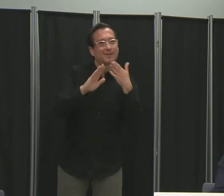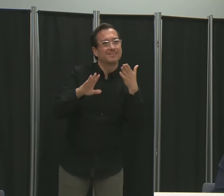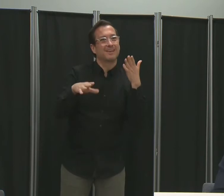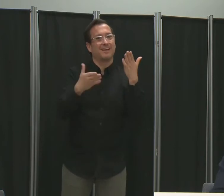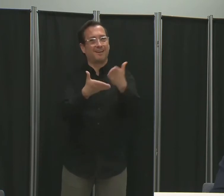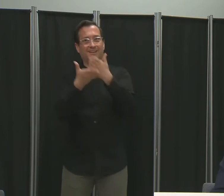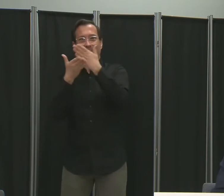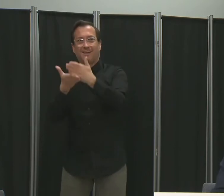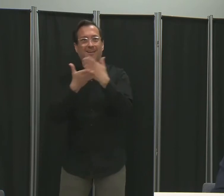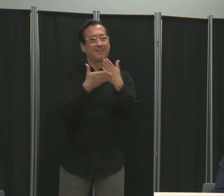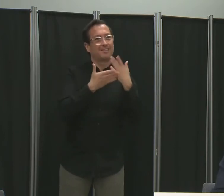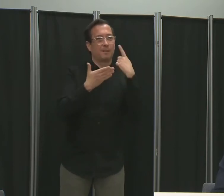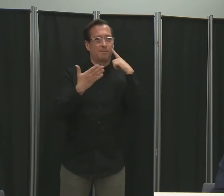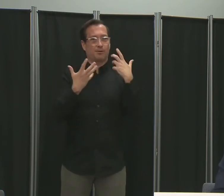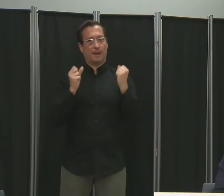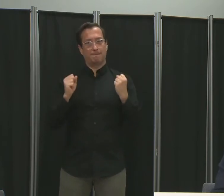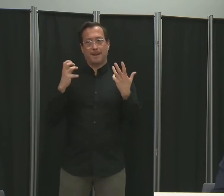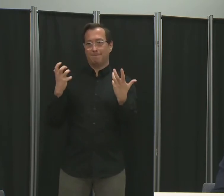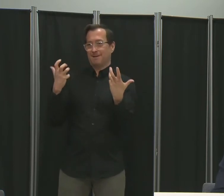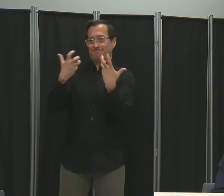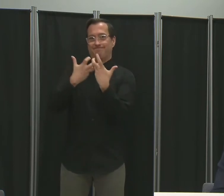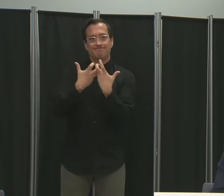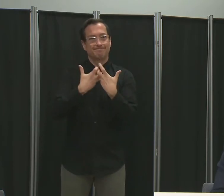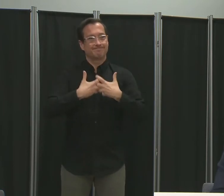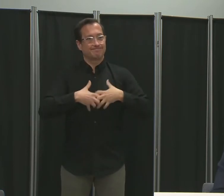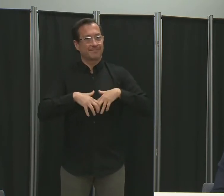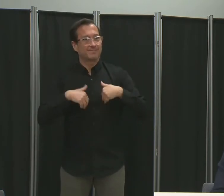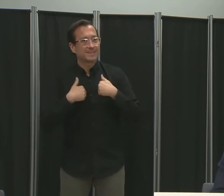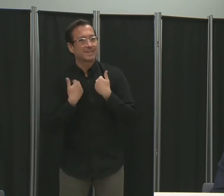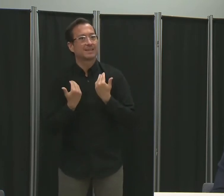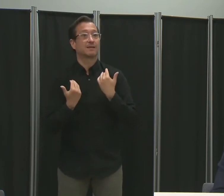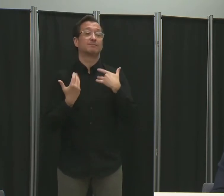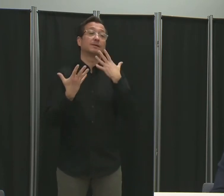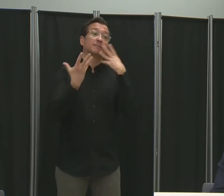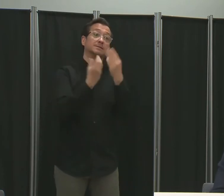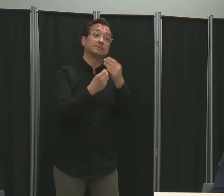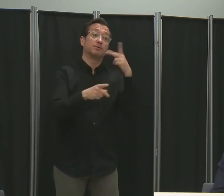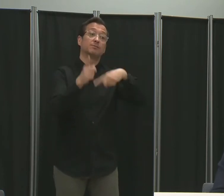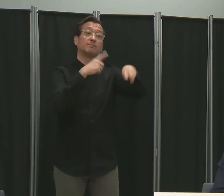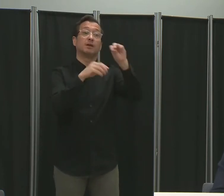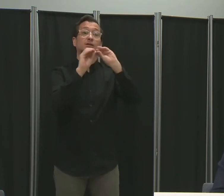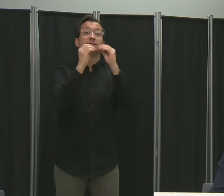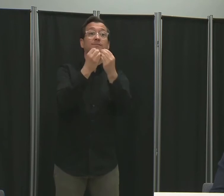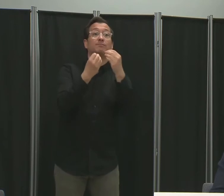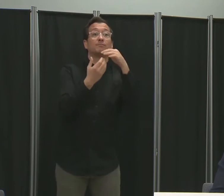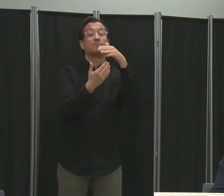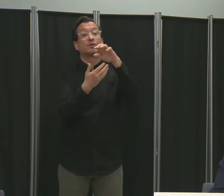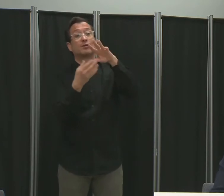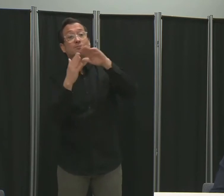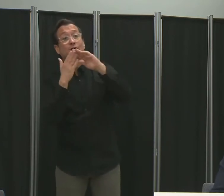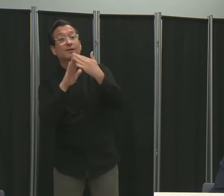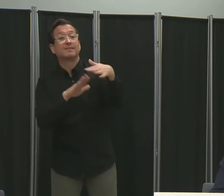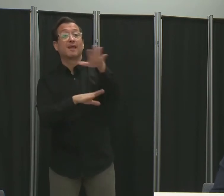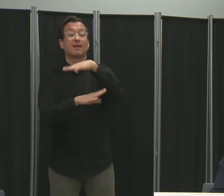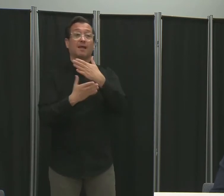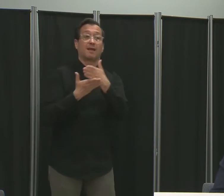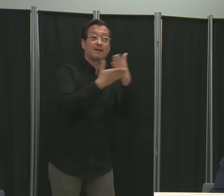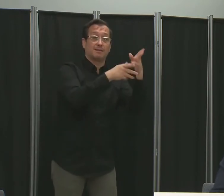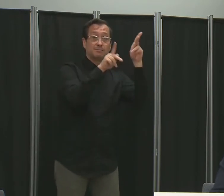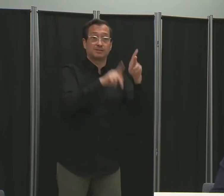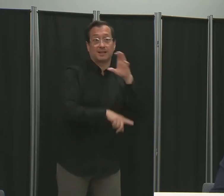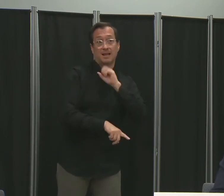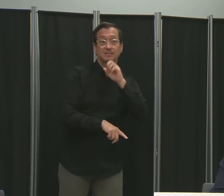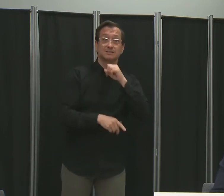l'ensemble des organismes communautaires qui travaille de près avec nos aînés les données le confirme ils sont